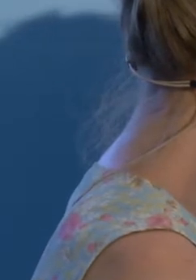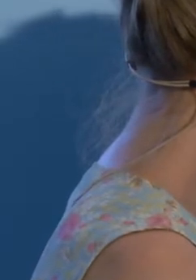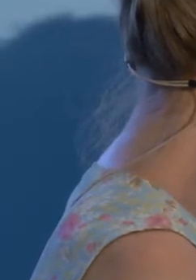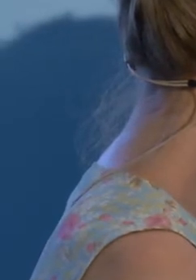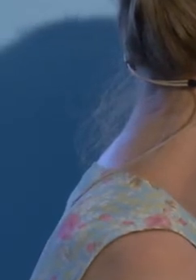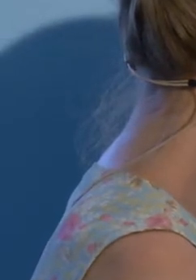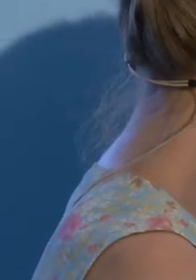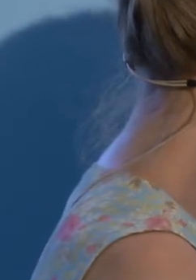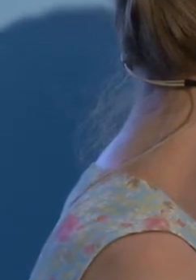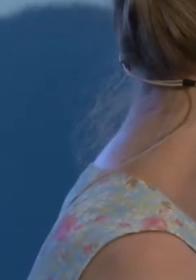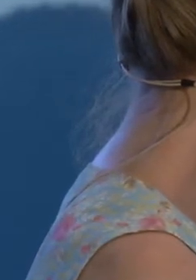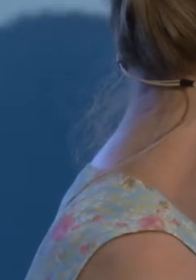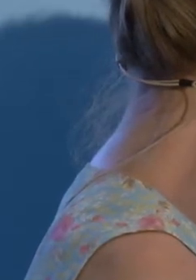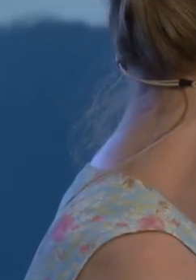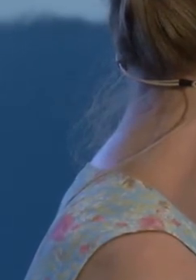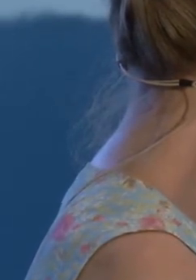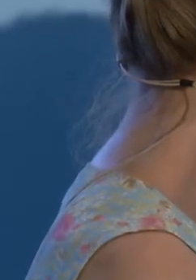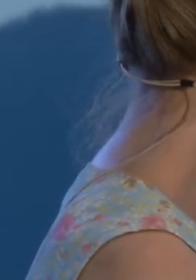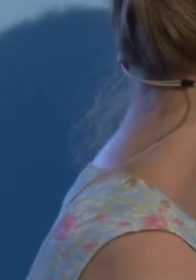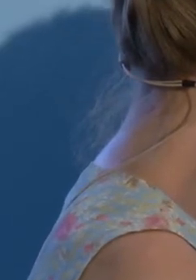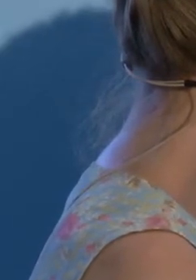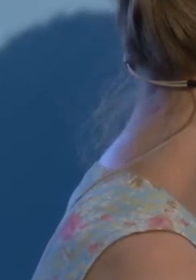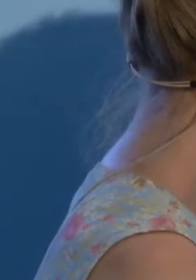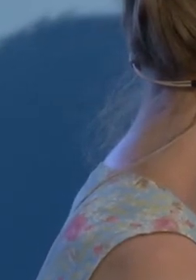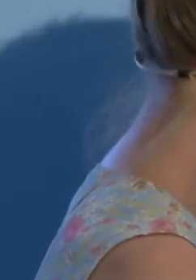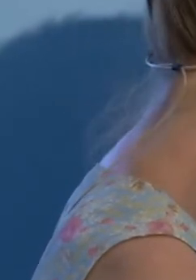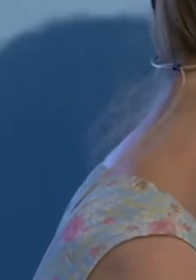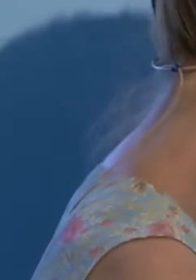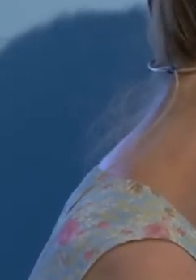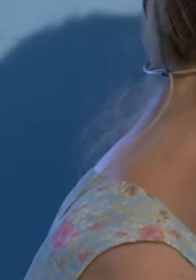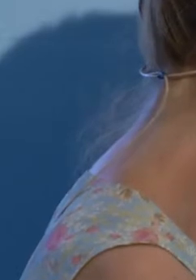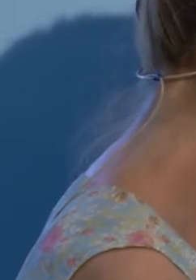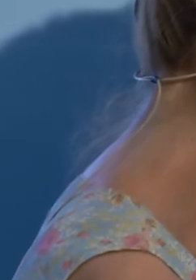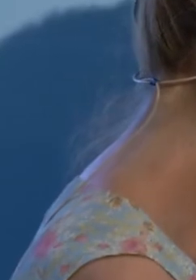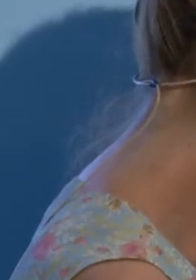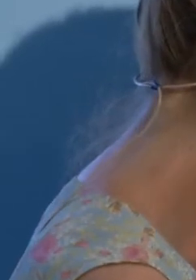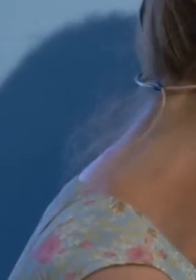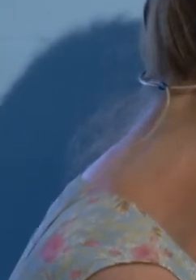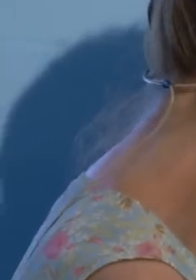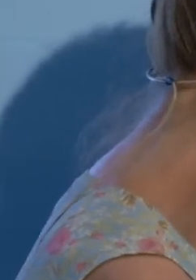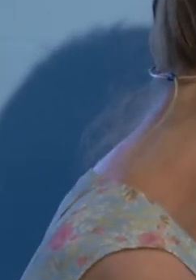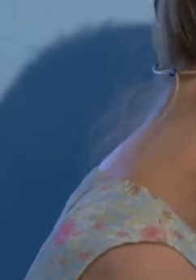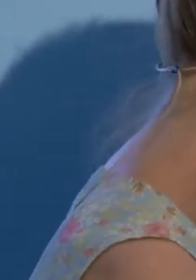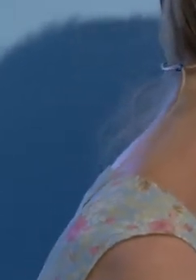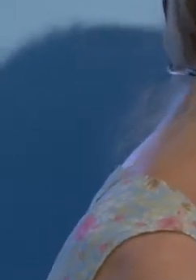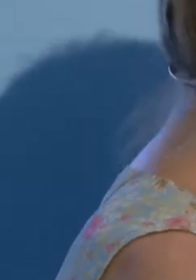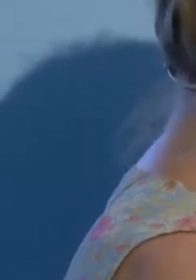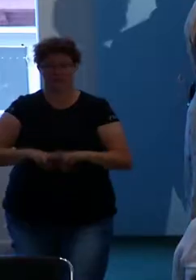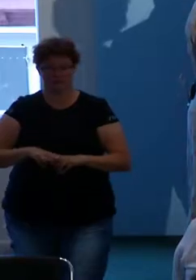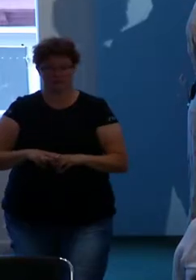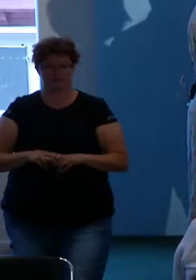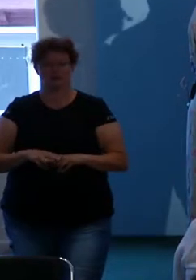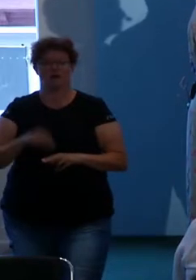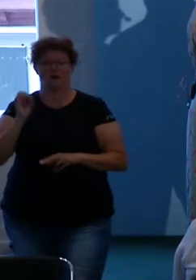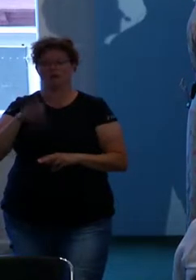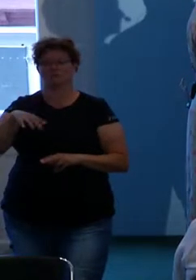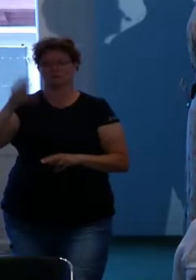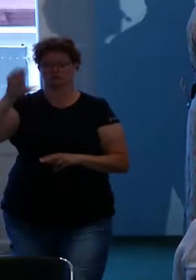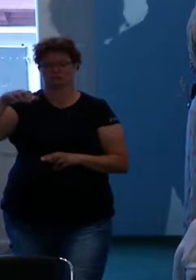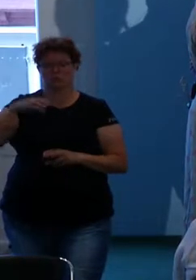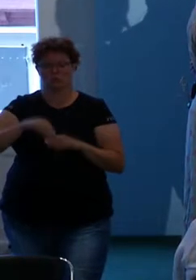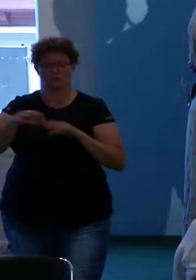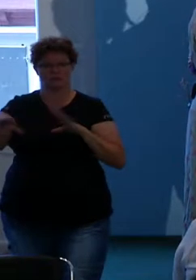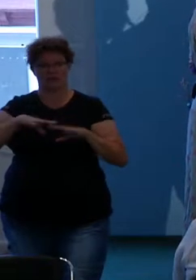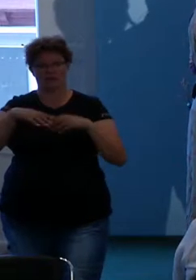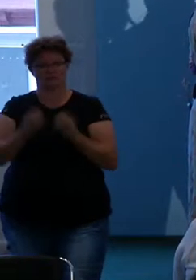att gå just nu i varje fall. För då kastar vi upp allting och sen hoppas vi att det landar rätt. Och därför tror jag, om vi skulle ha en statlig styrning av hela sjukvården i varje fall, då